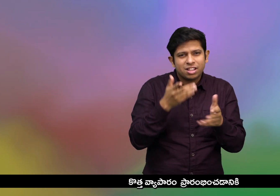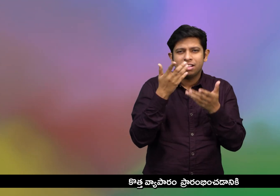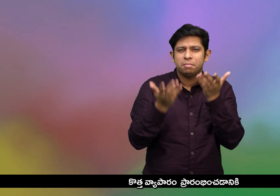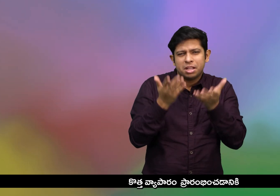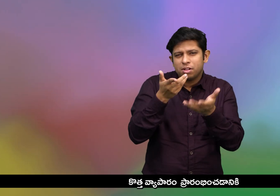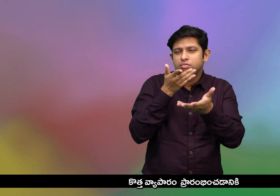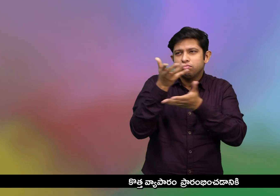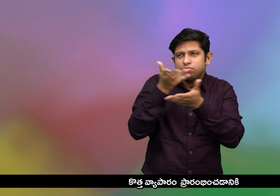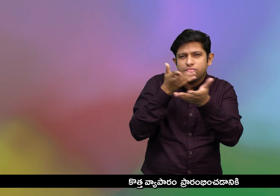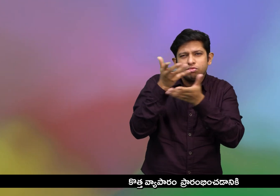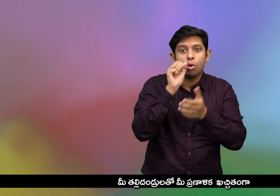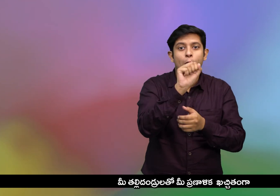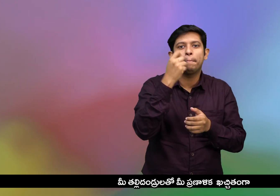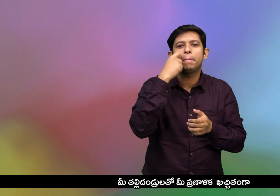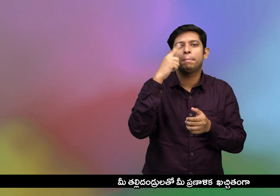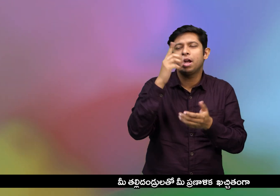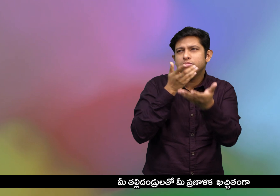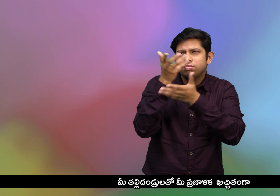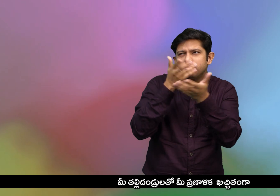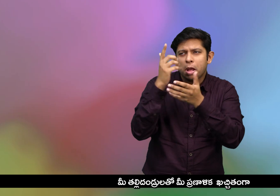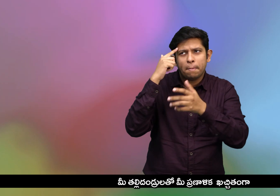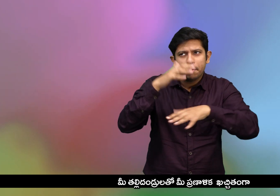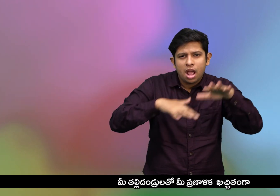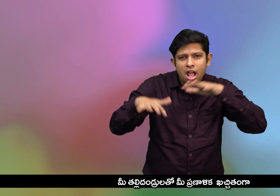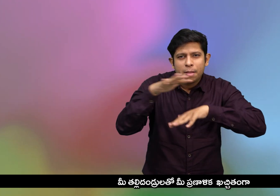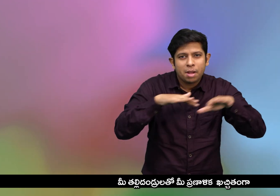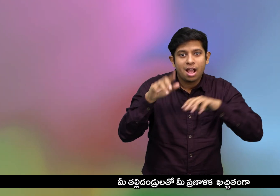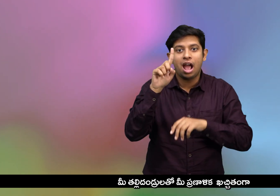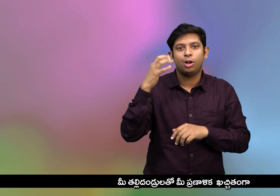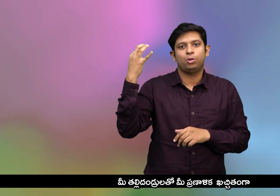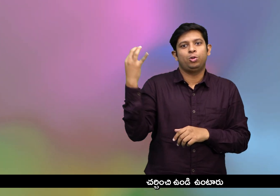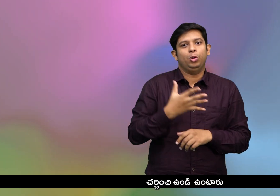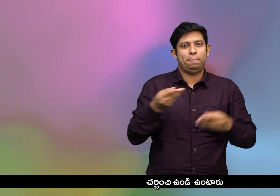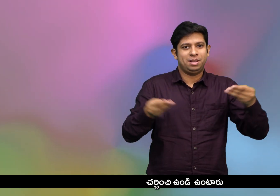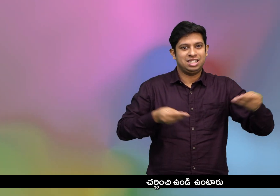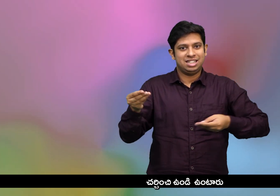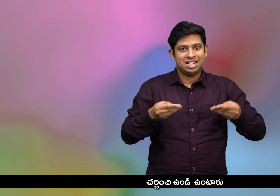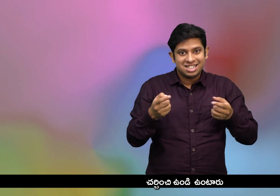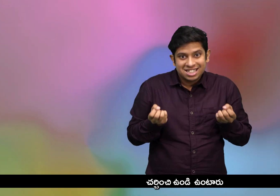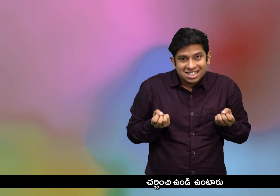వ్యాపారం ప్రారంభించడానికి మీ తల్లిదండ్రులతో మీ ప్రణాళిక ఖచ్చితంగా చర్చించి ఉండి ఉంటారు.